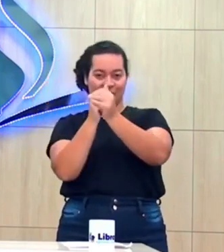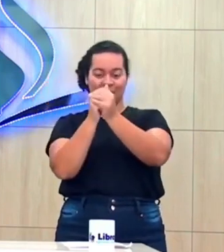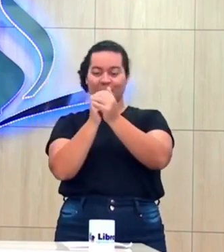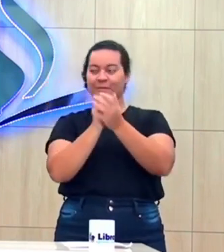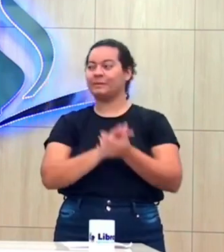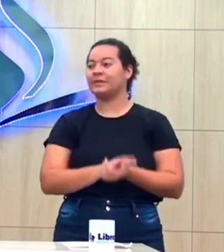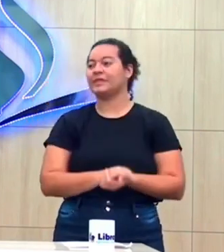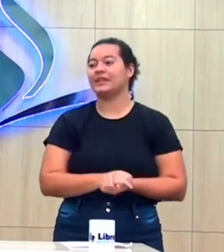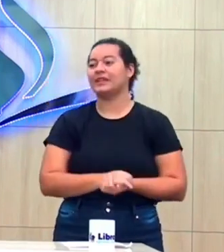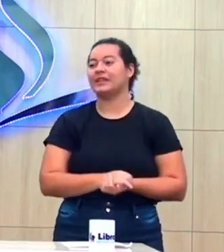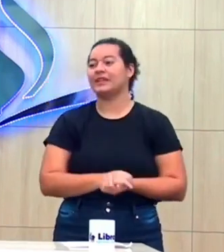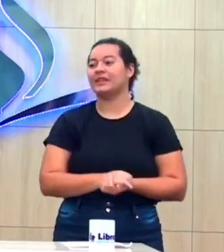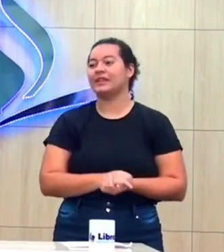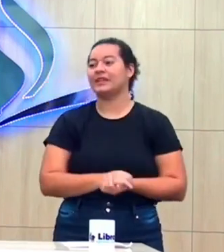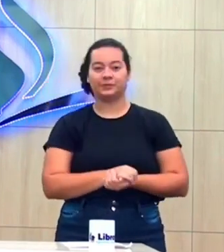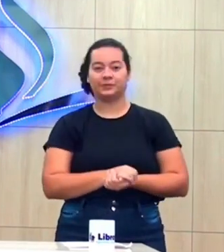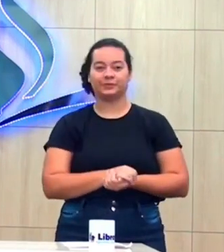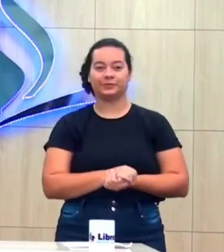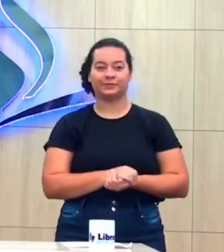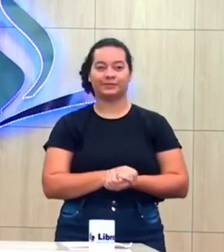Amém.